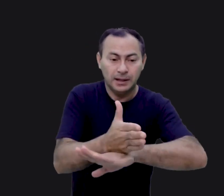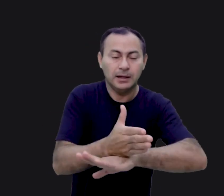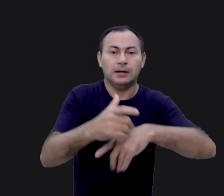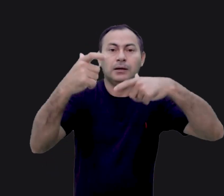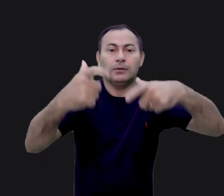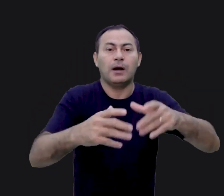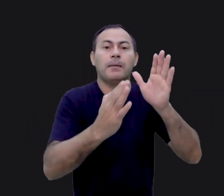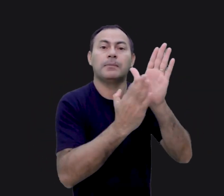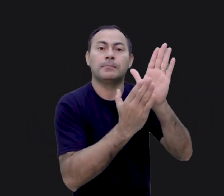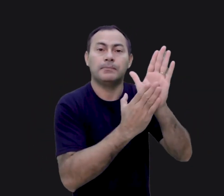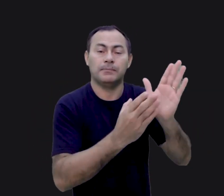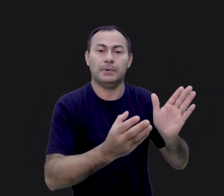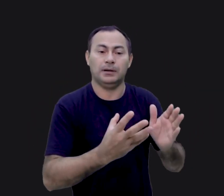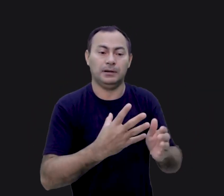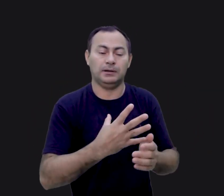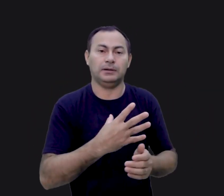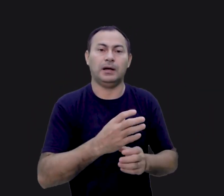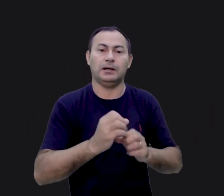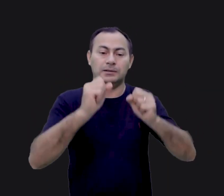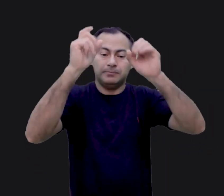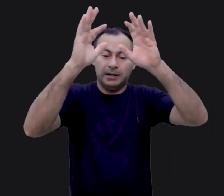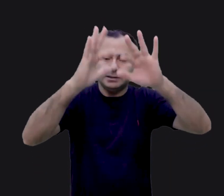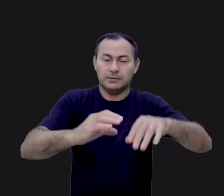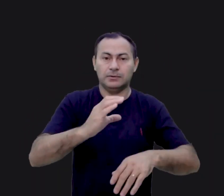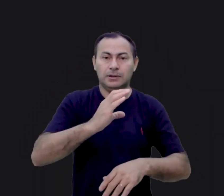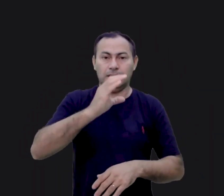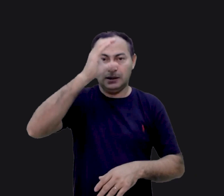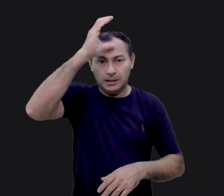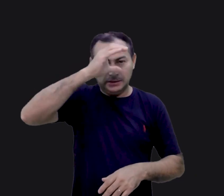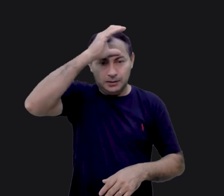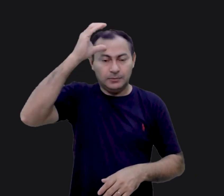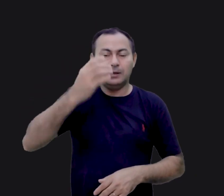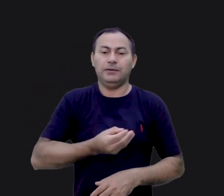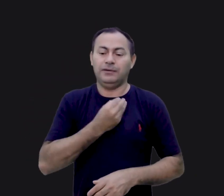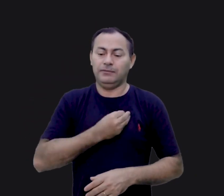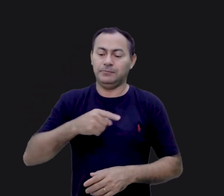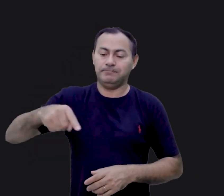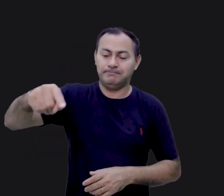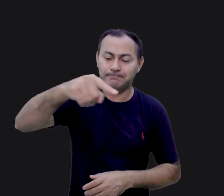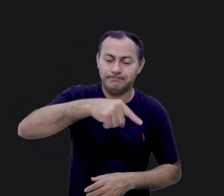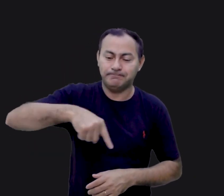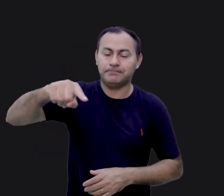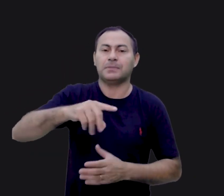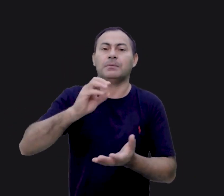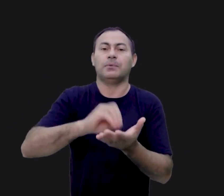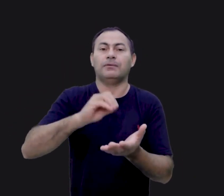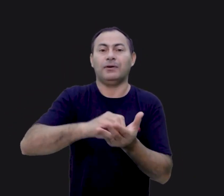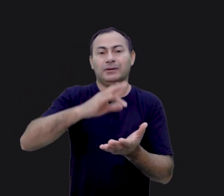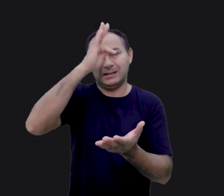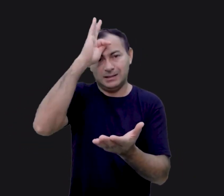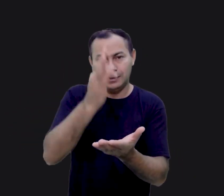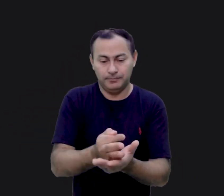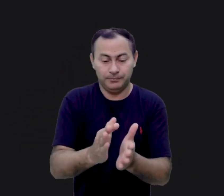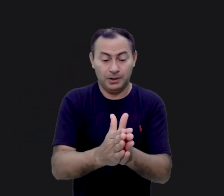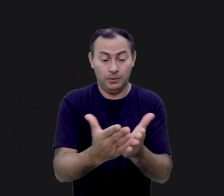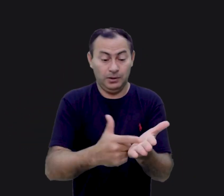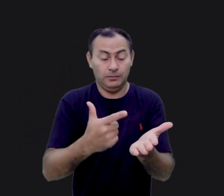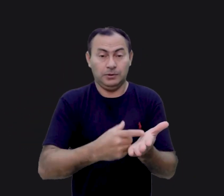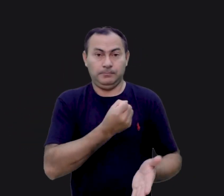entrarem na Terra Prometida da vida e das bençãos cristãs andam em círculos por falta de fé o livro de números